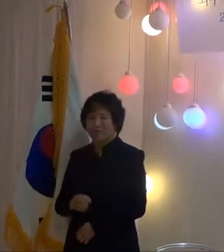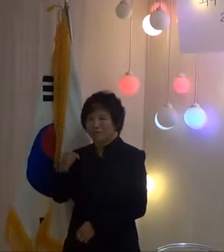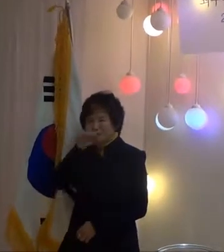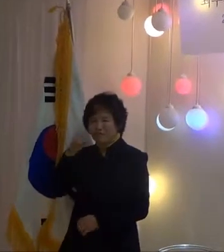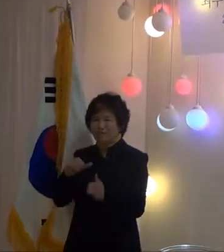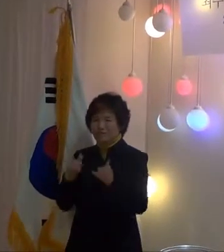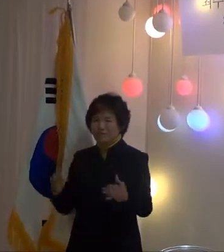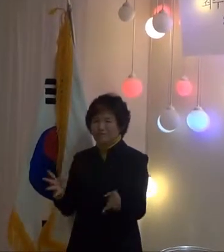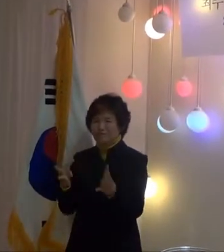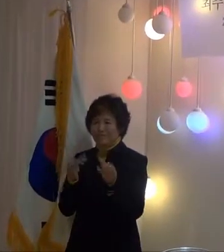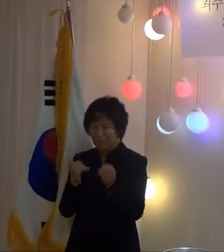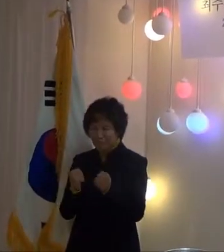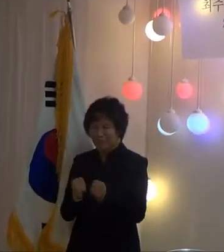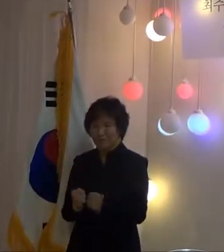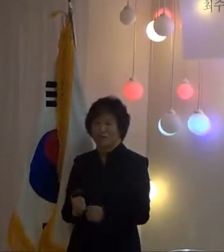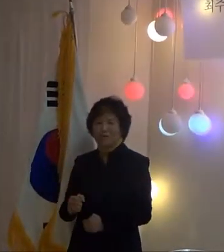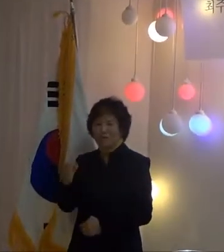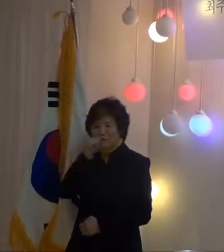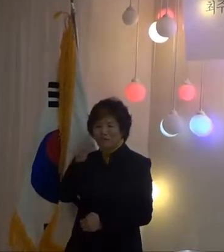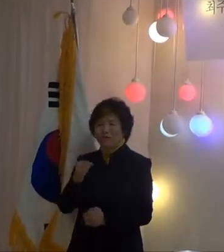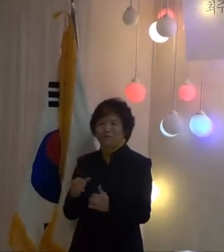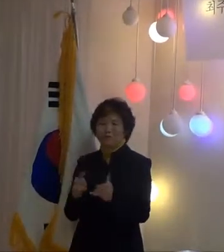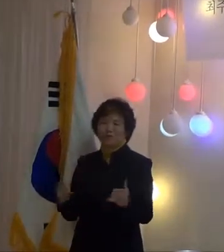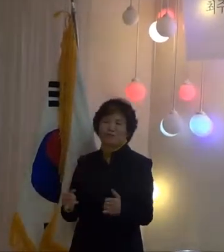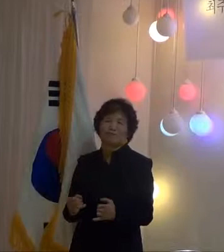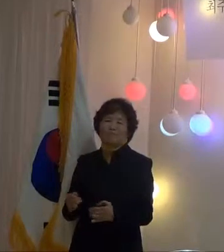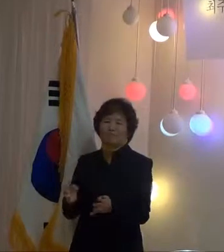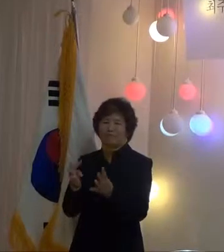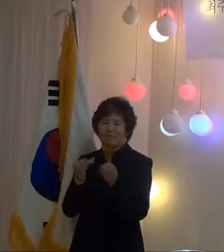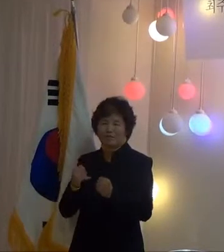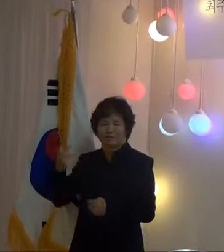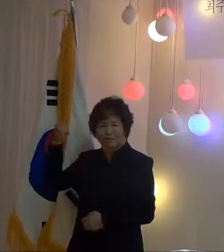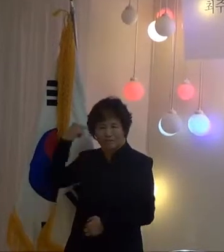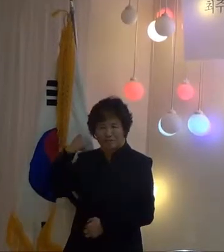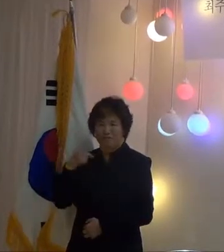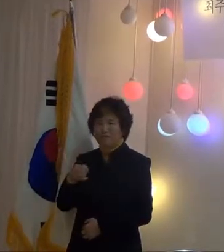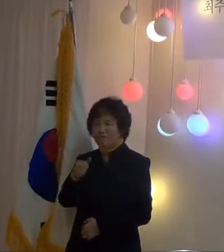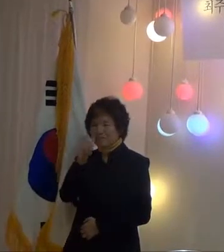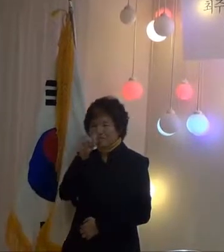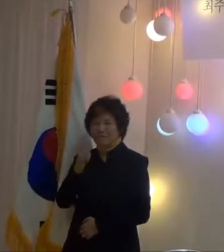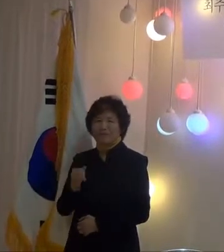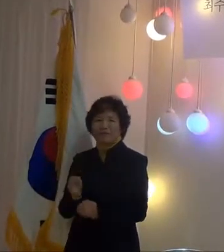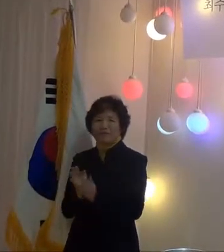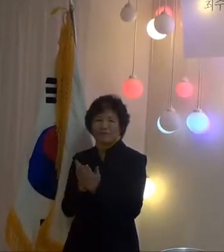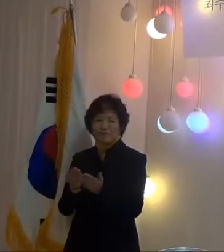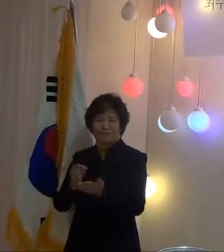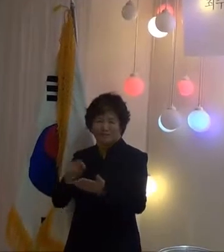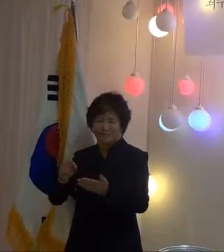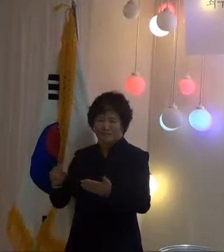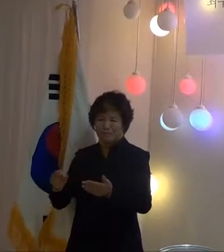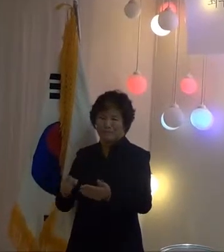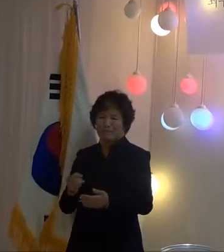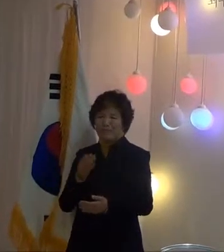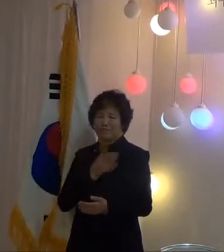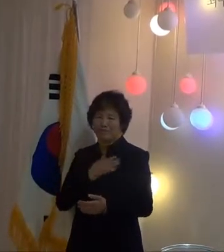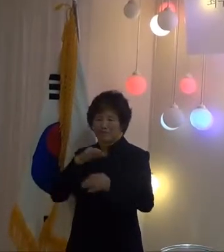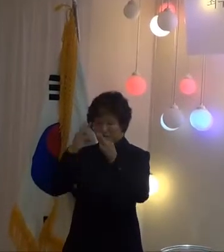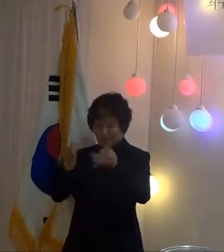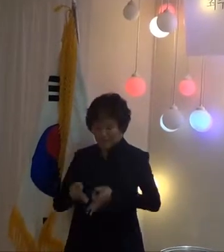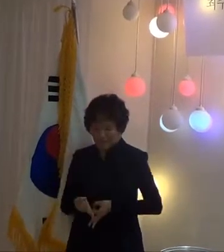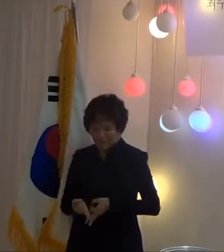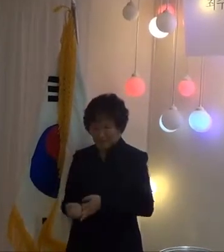사람이 많고 좋은 분이 많다는 걸 느끼고 싶고 그래서 그 책을 쓰면서 제 자신을